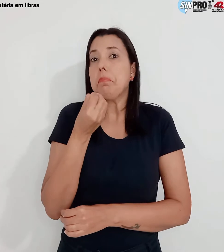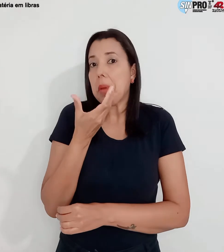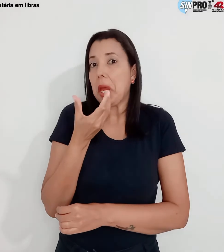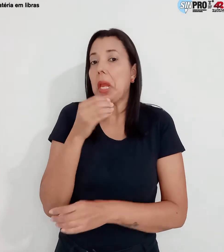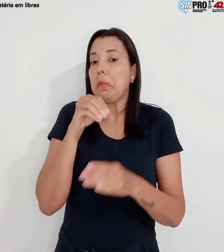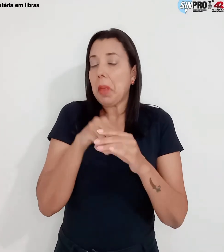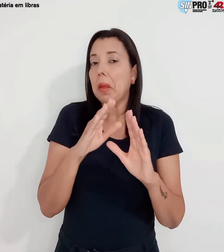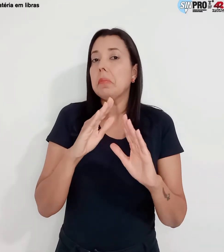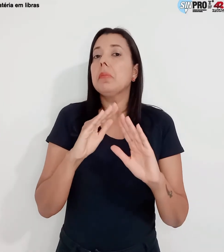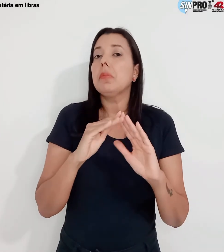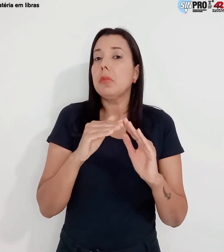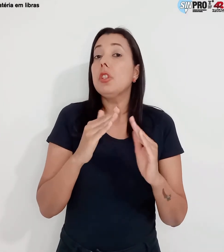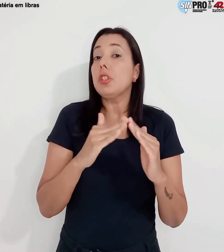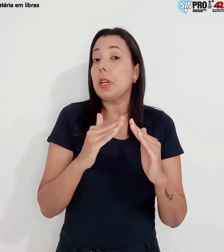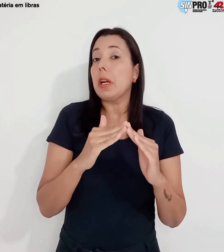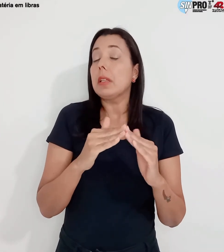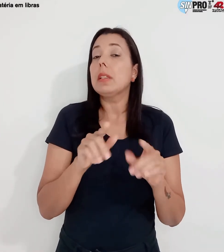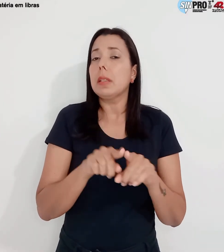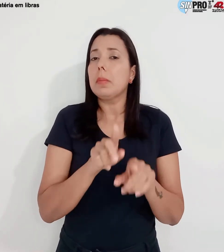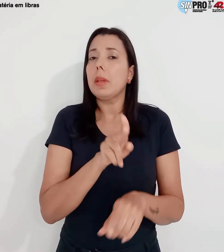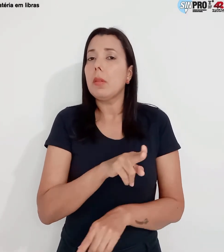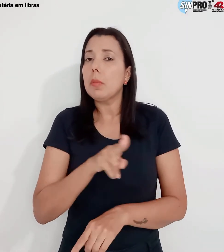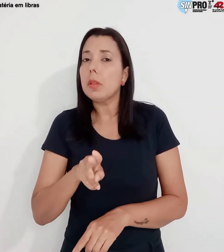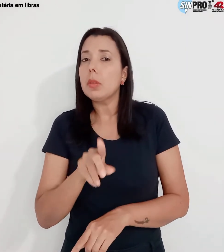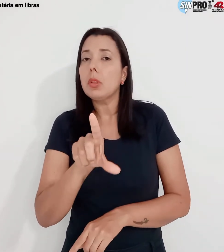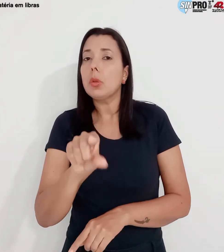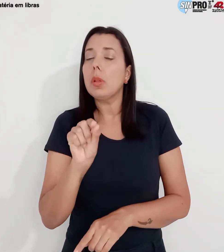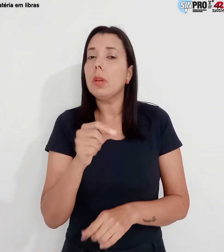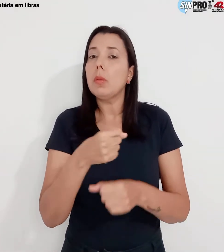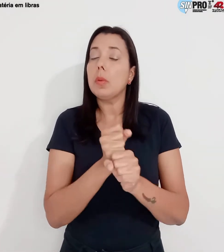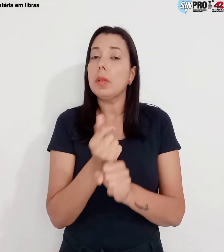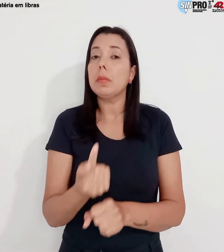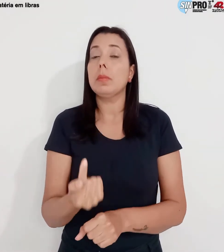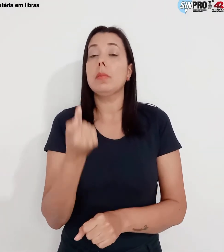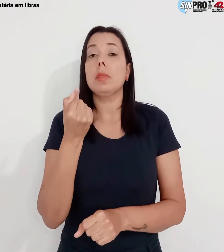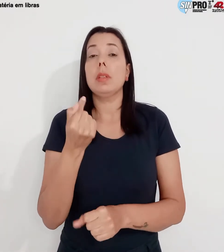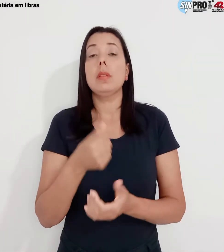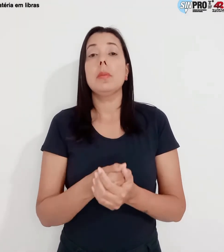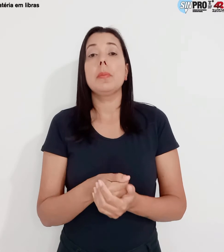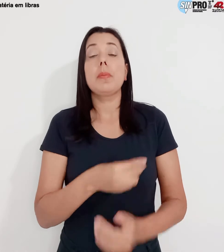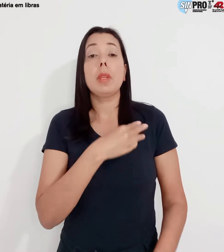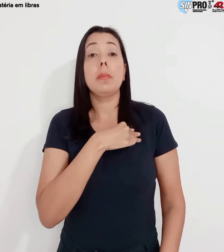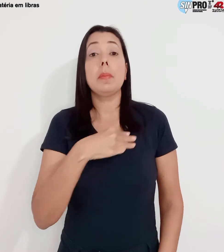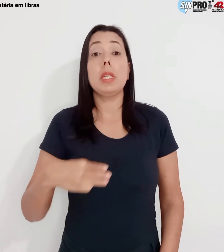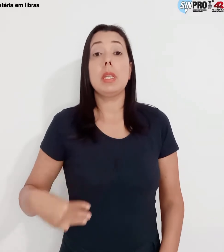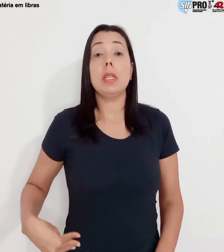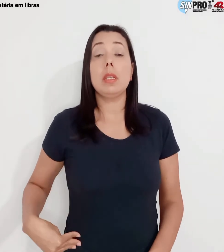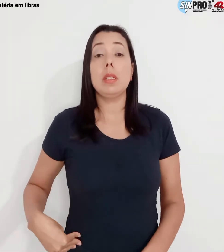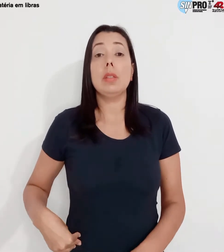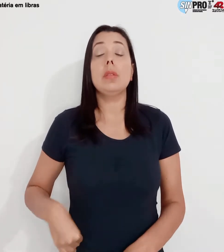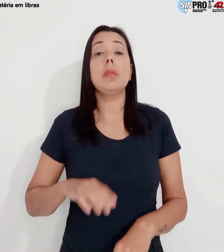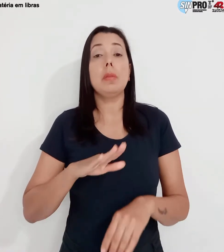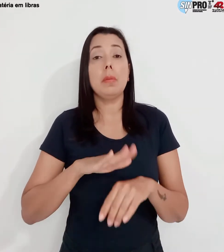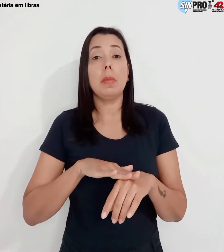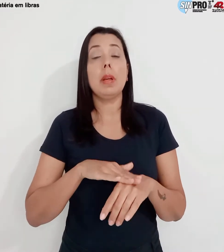em casa. O pastor foi escolhido no ano passado para ministro em mais um